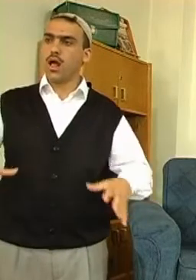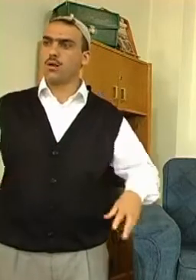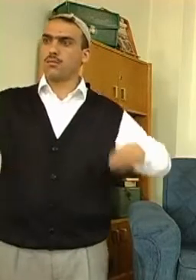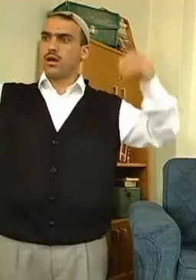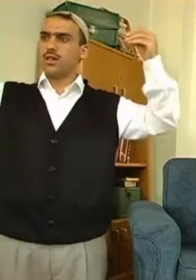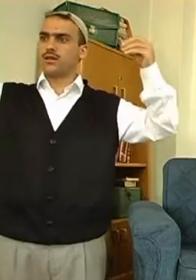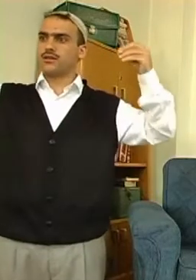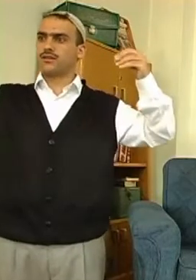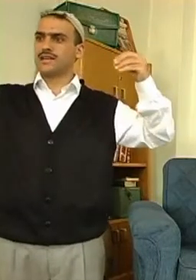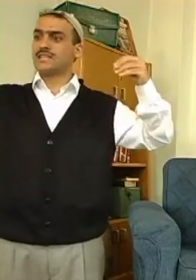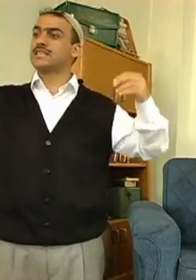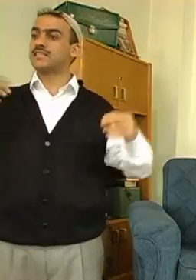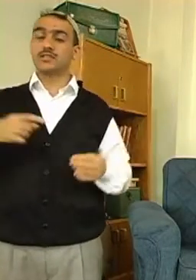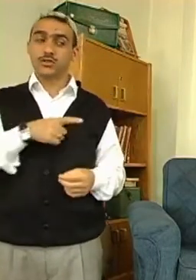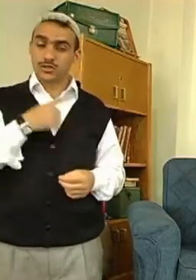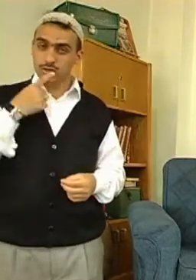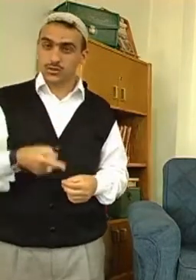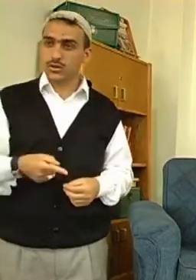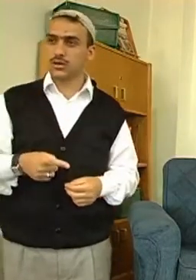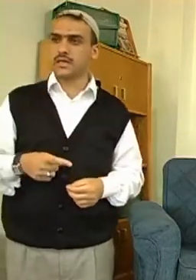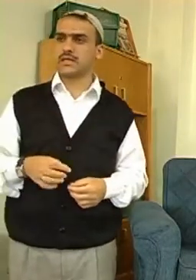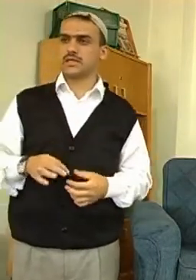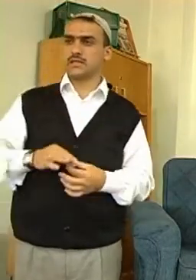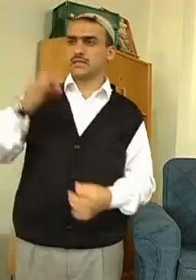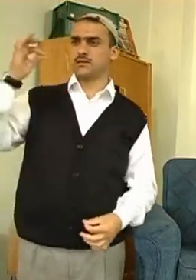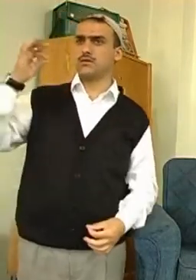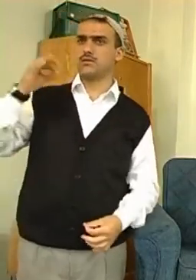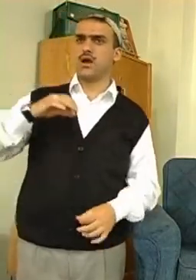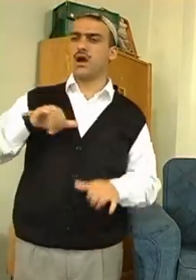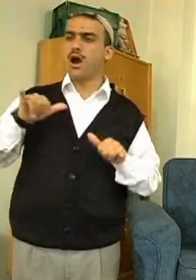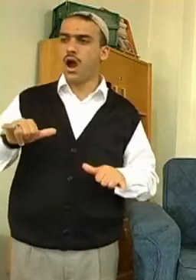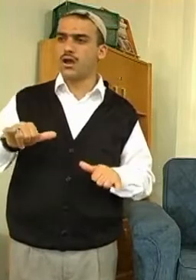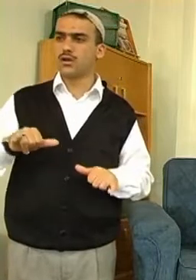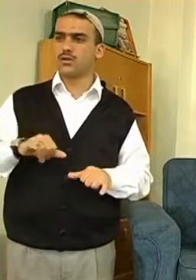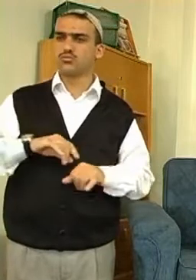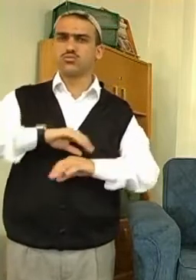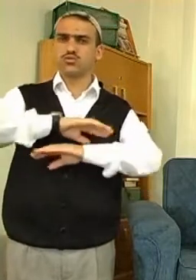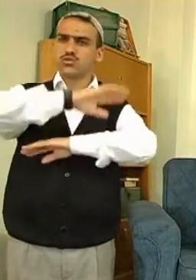nakışlar o ışıkla okunur. Hı. O